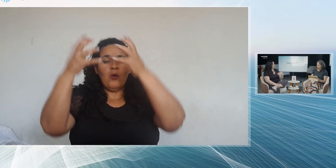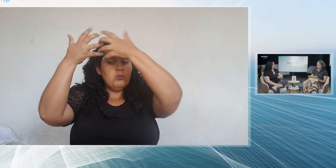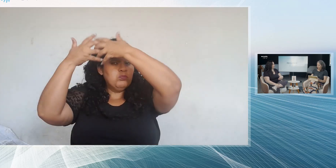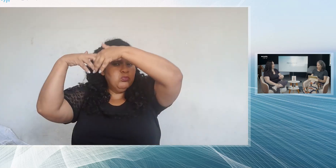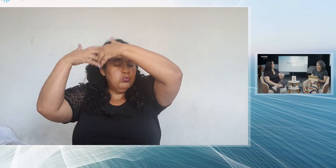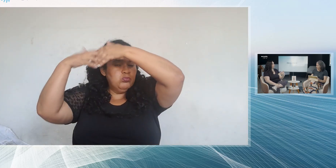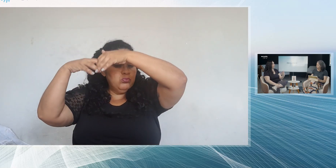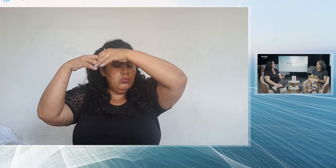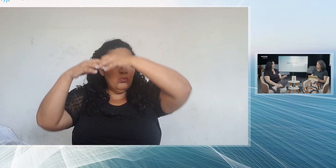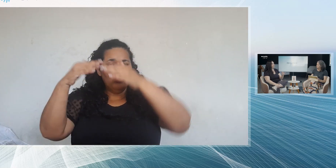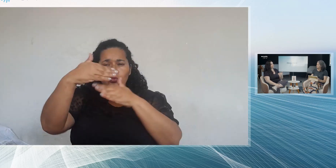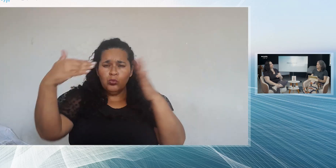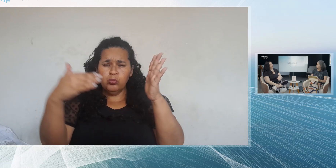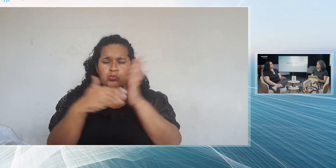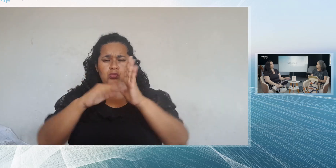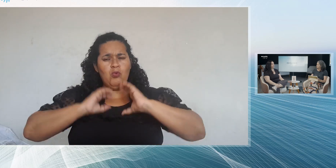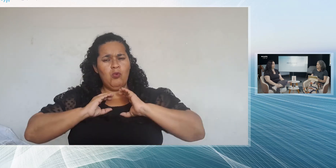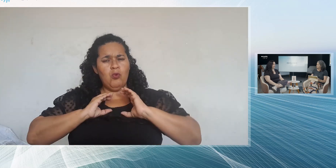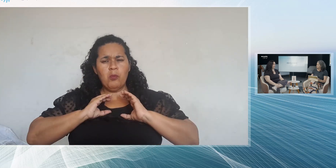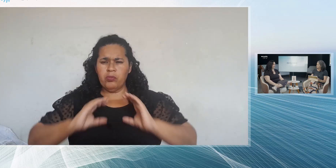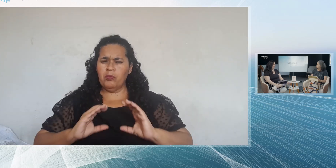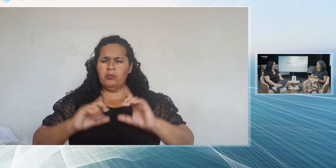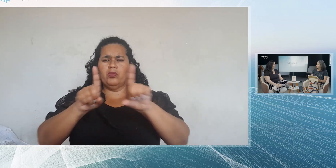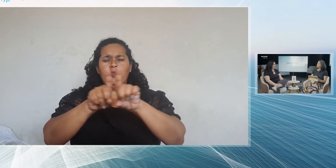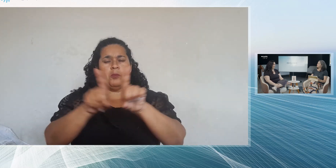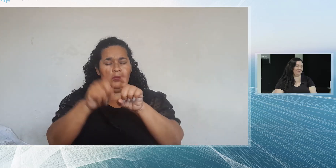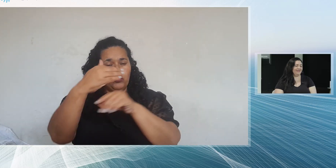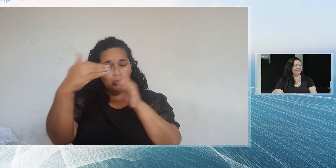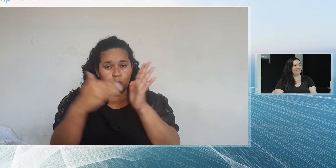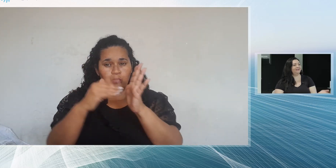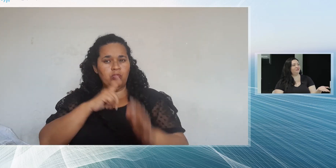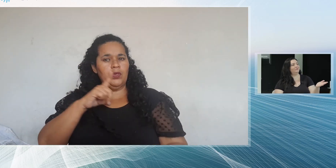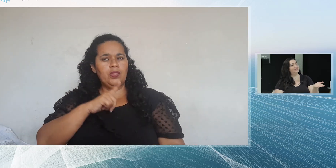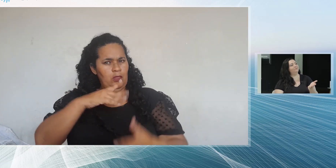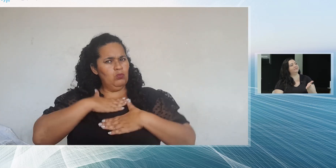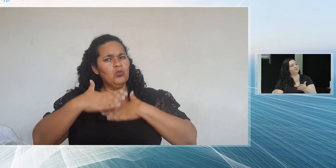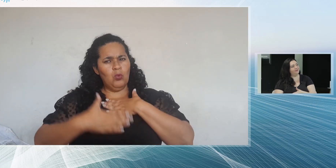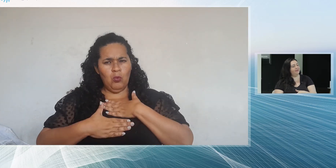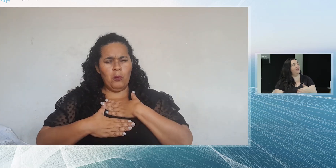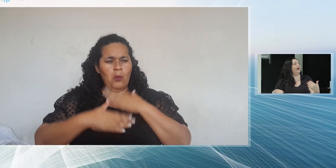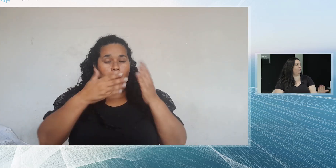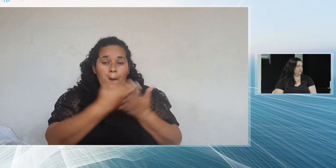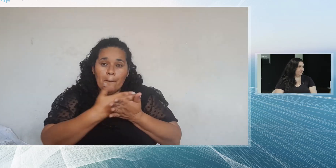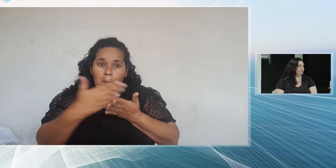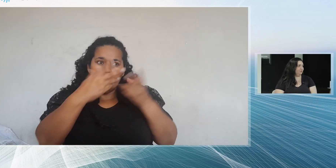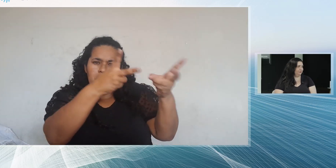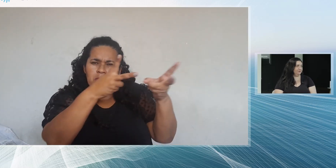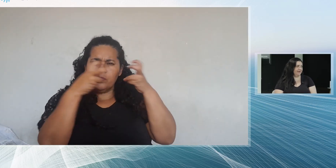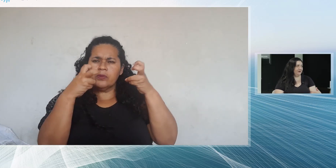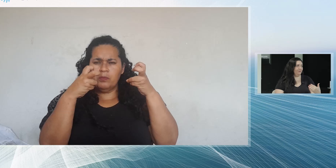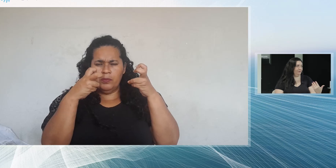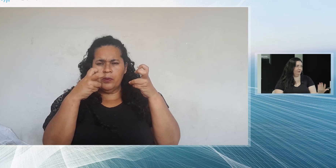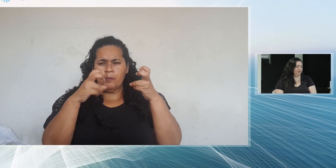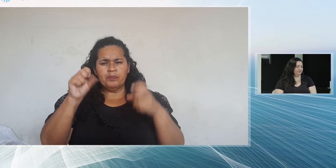dos nossos comportamentos, do que está preservado e que não está preservado, né? E é daí que a gente consegue perceber alguns